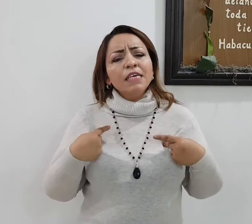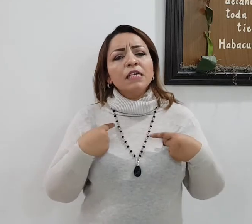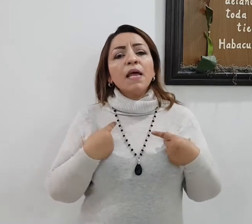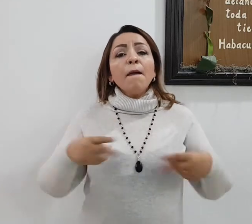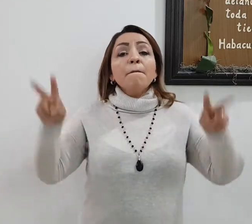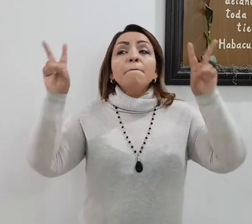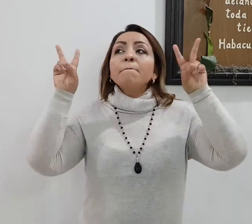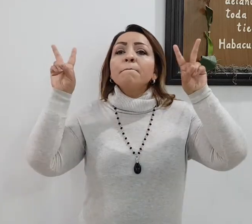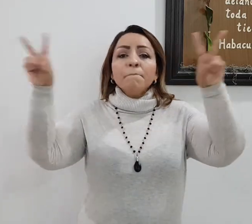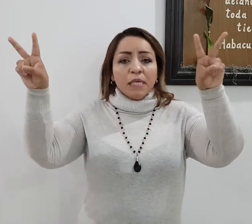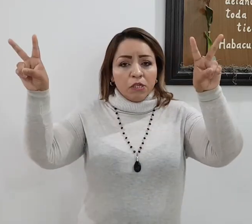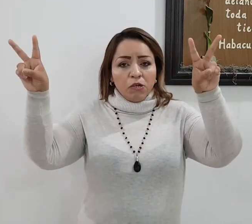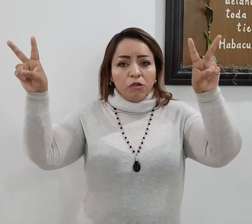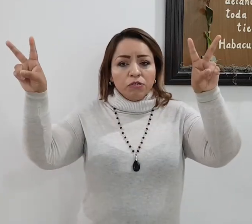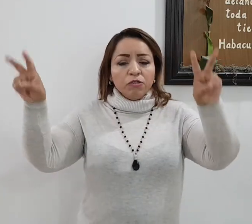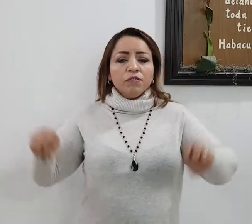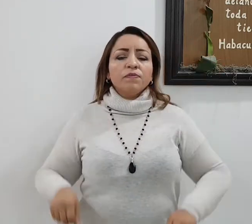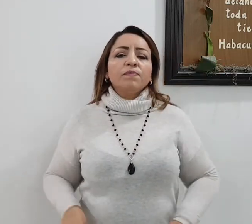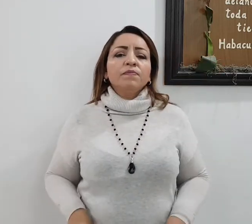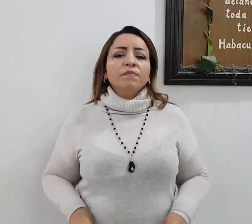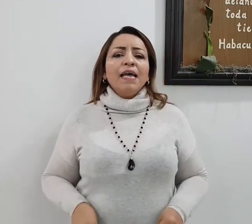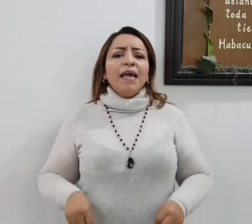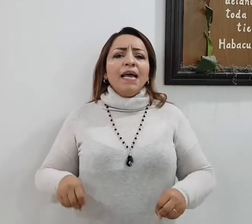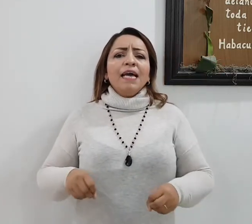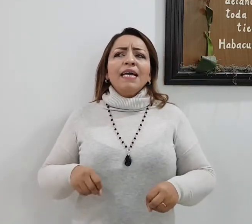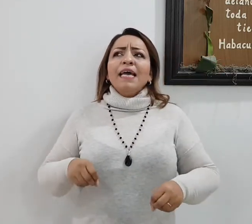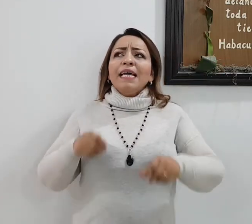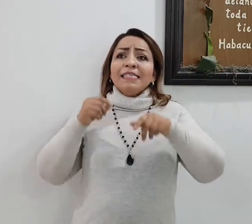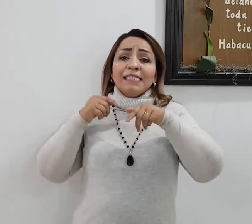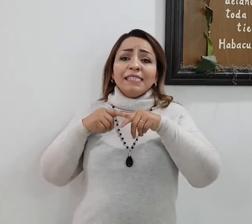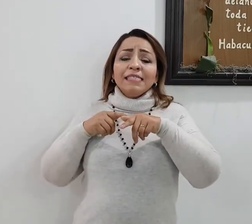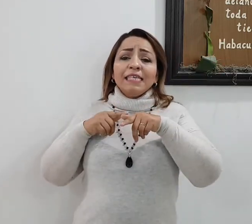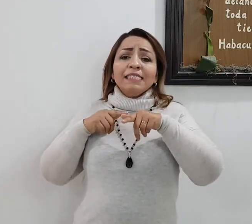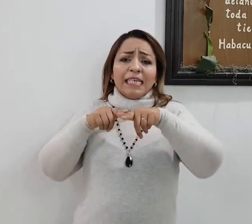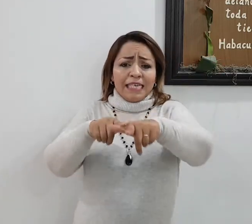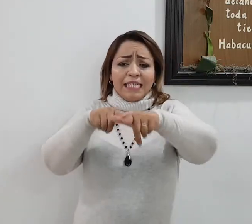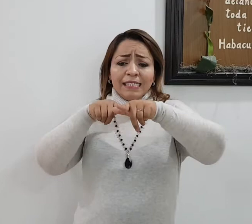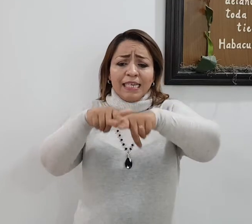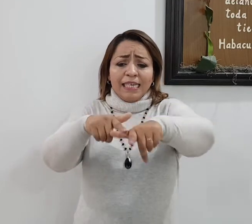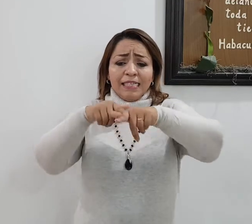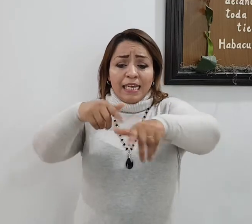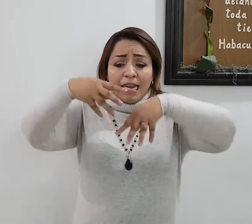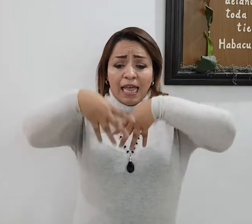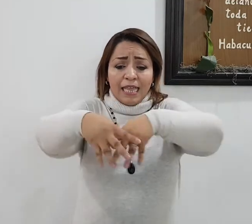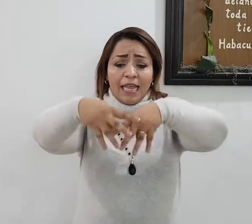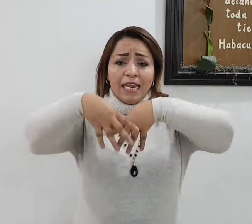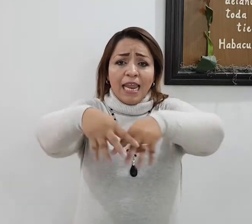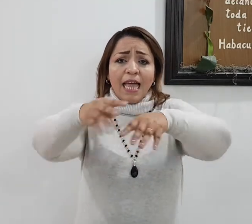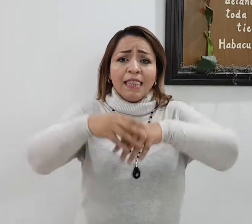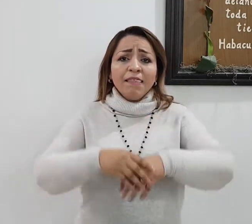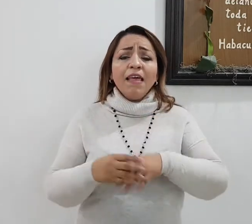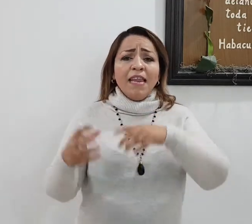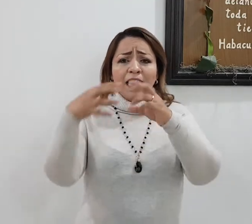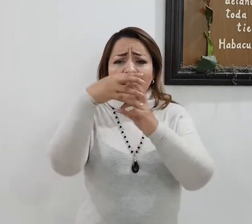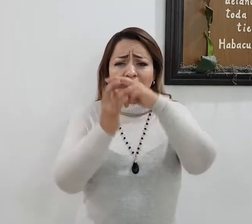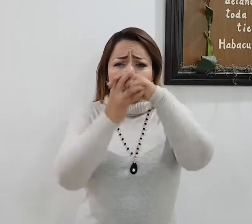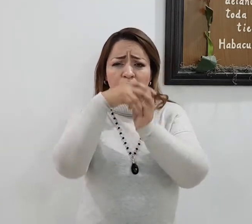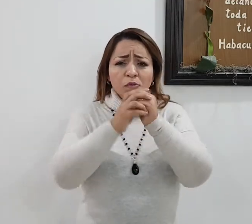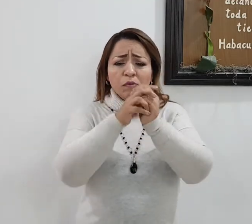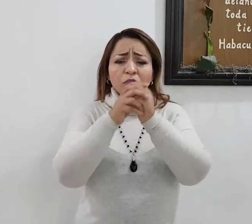victoriosos. Nos hace salir adelante de los conflictos y de las luchas. Nos alienta en las pruebas, hermanos.